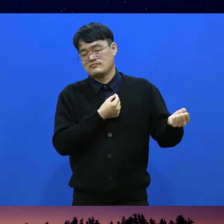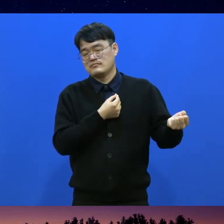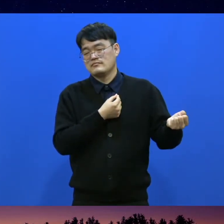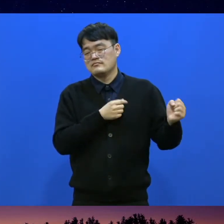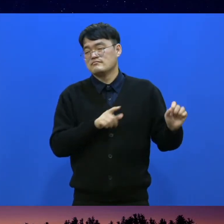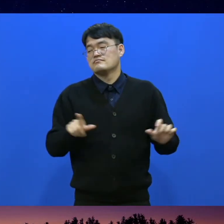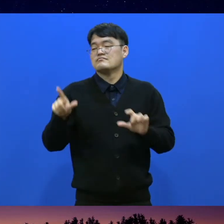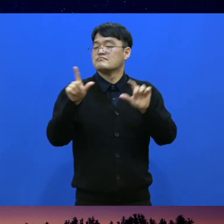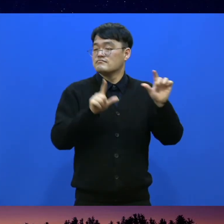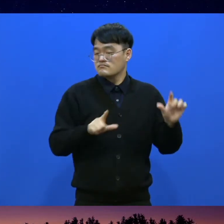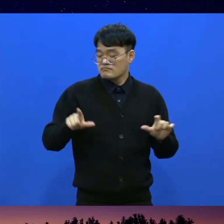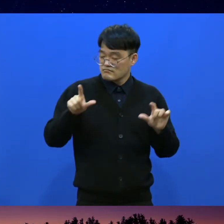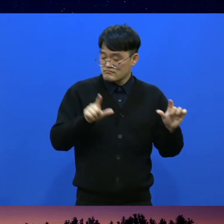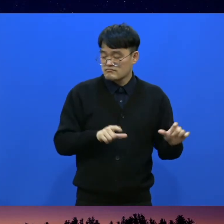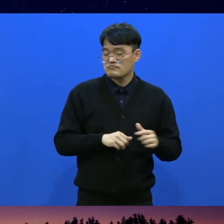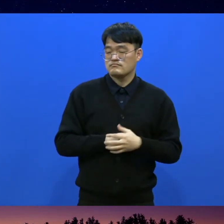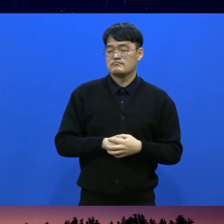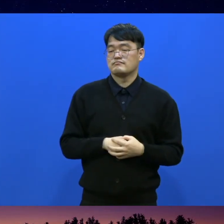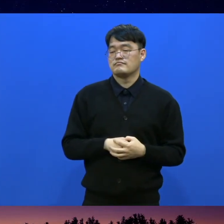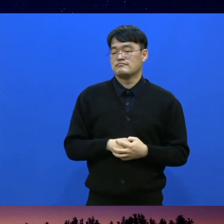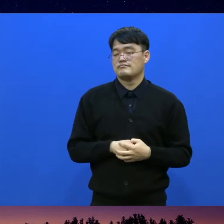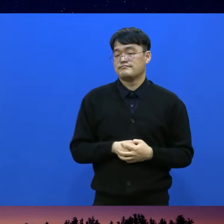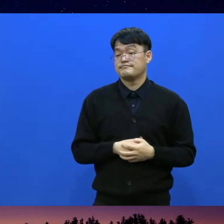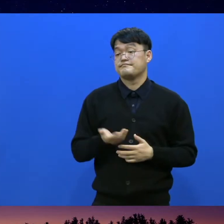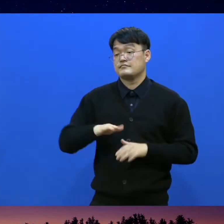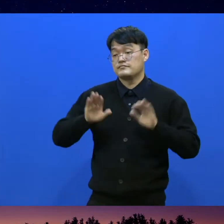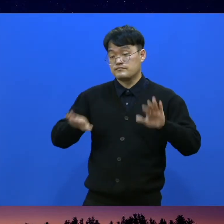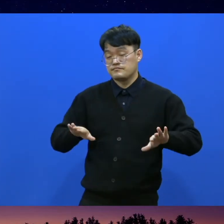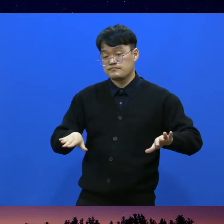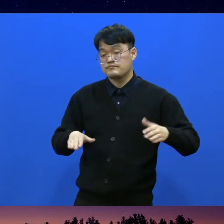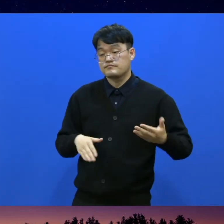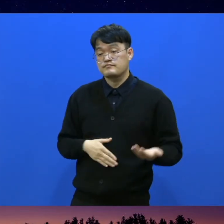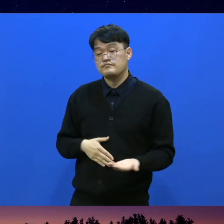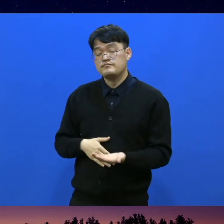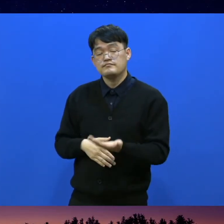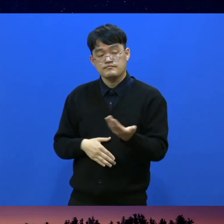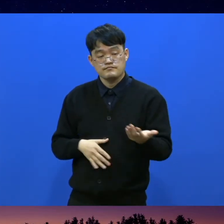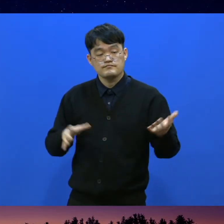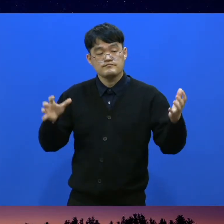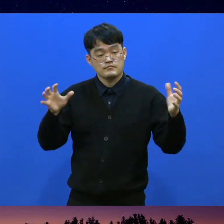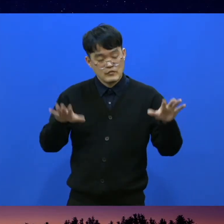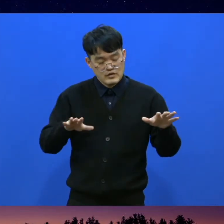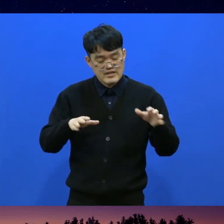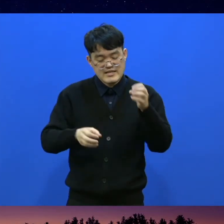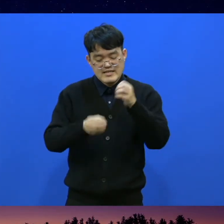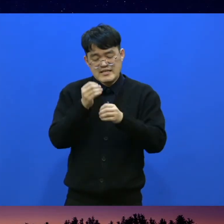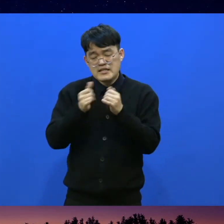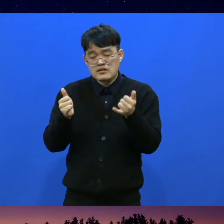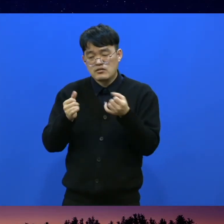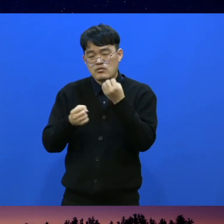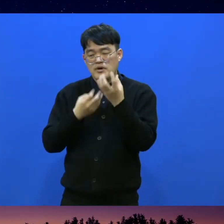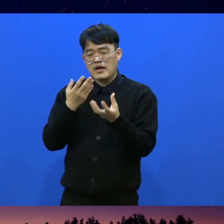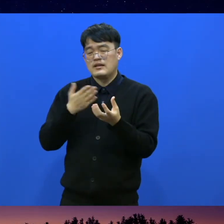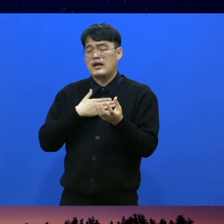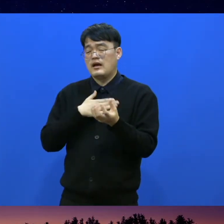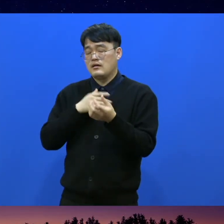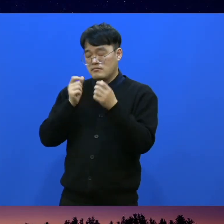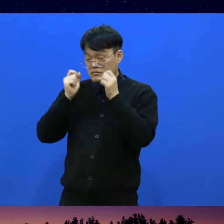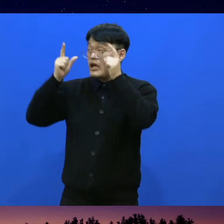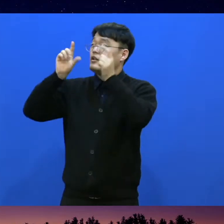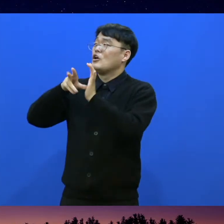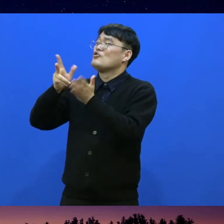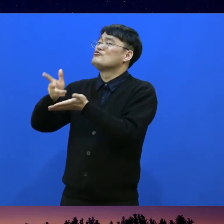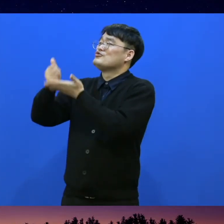그 병에 다 걸려있잖아요. 근데 오늘 이게 뭐예요? 시인의 고백. 깰 때 주의 형상으로 만족하리다.